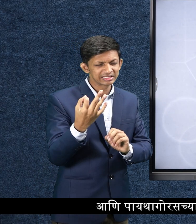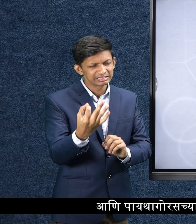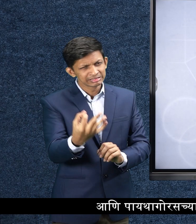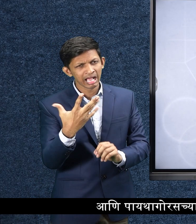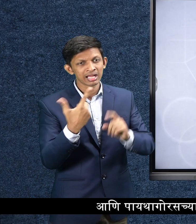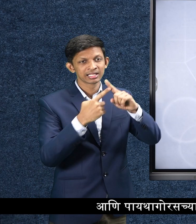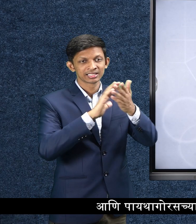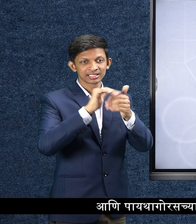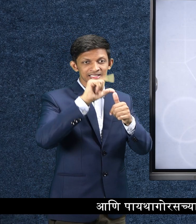व्हा. तर